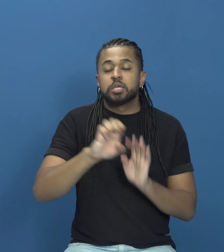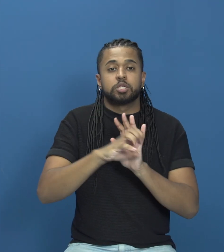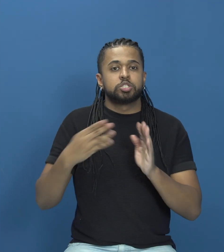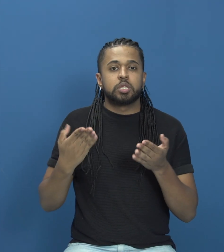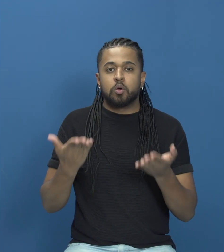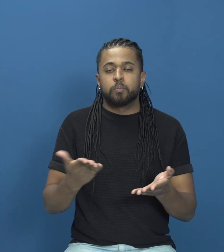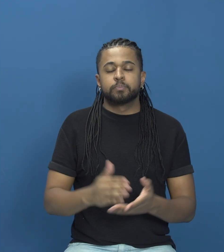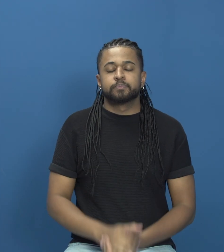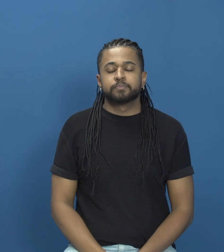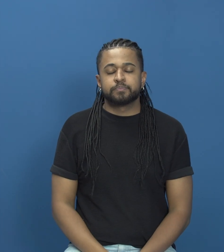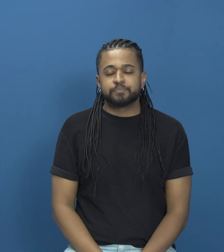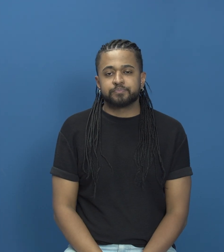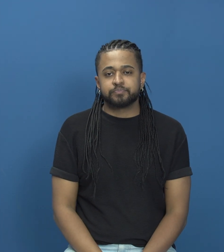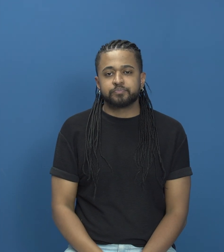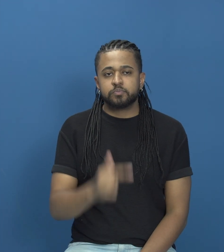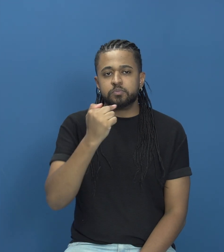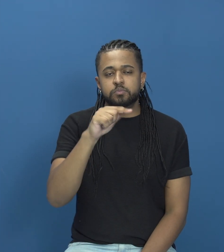edital.